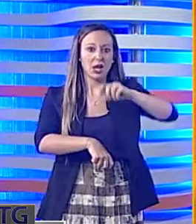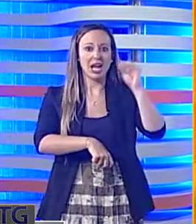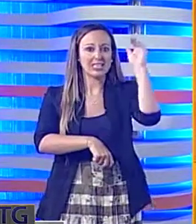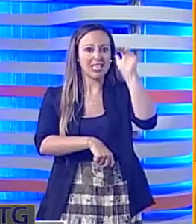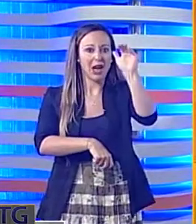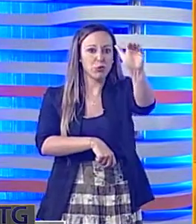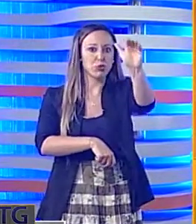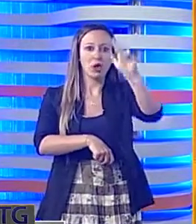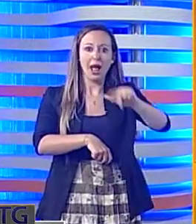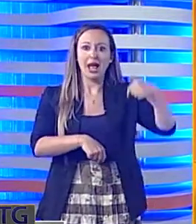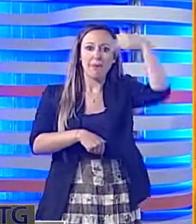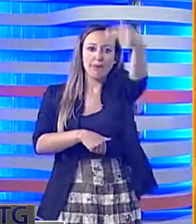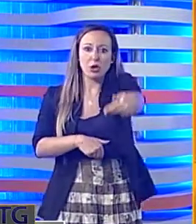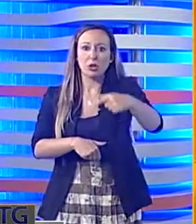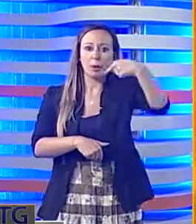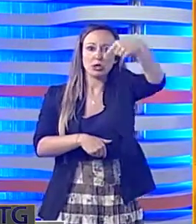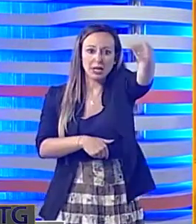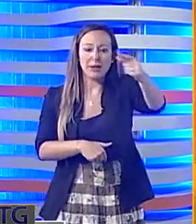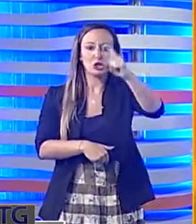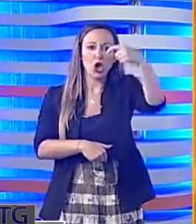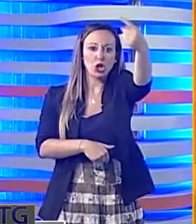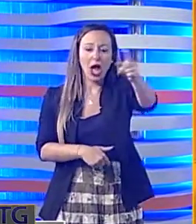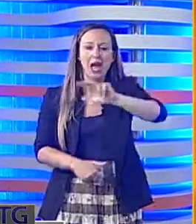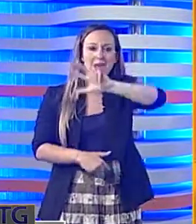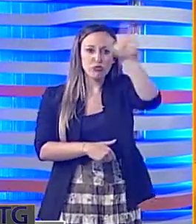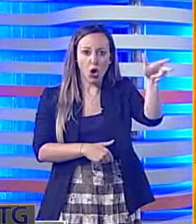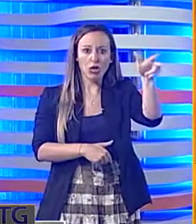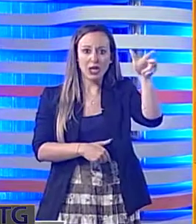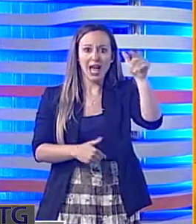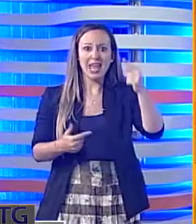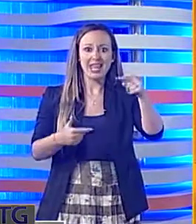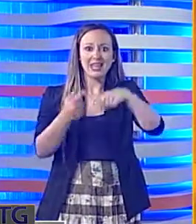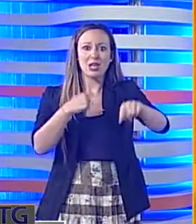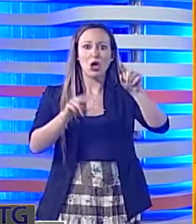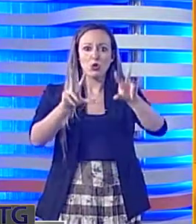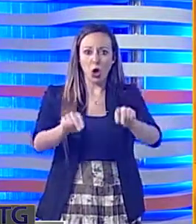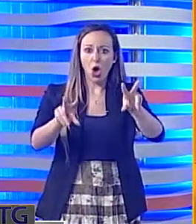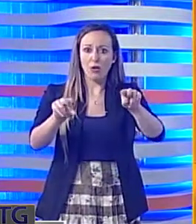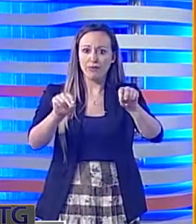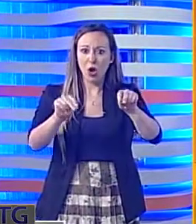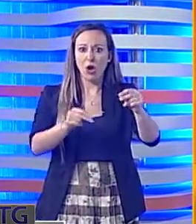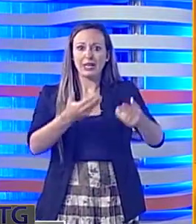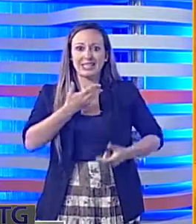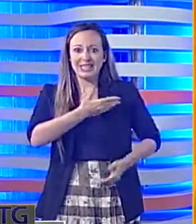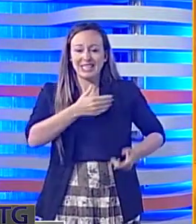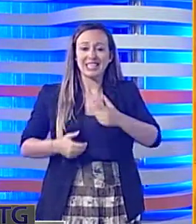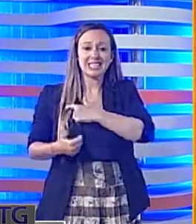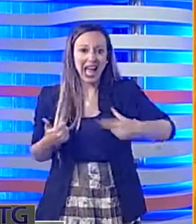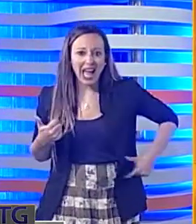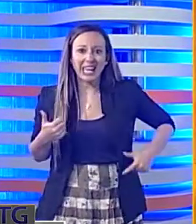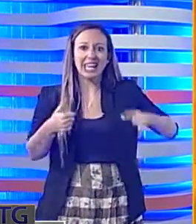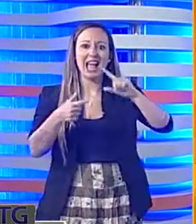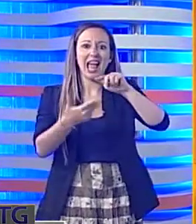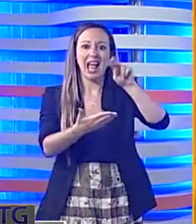nei prossimi giorni dalla regione stessa. Intanto nuovi sindaci sono stati eletti in altri comuni siciliani come